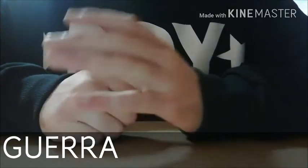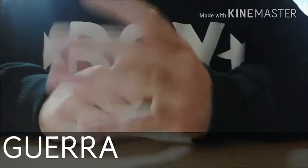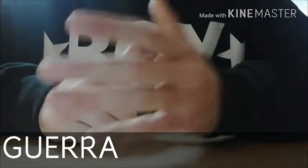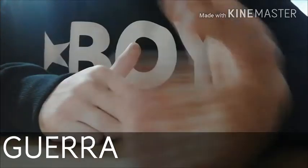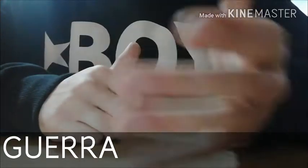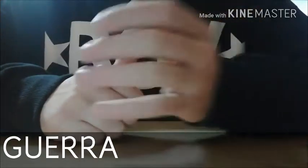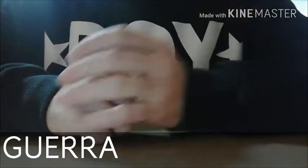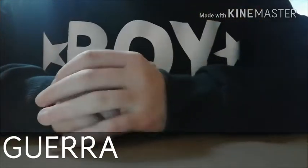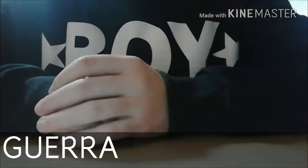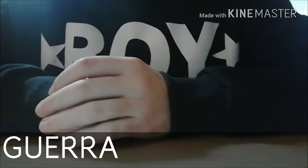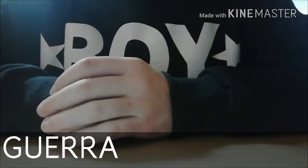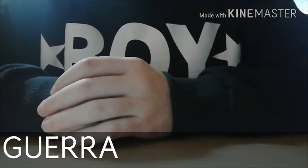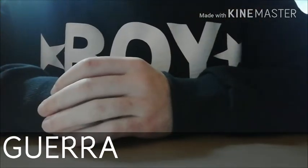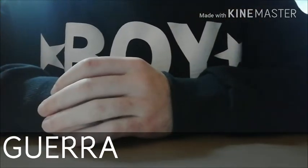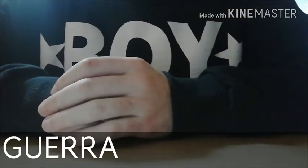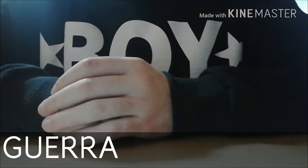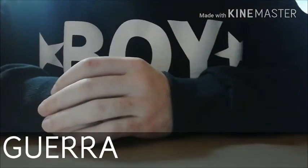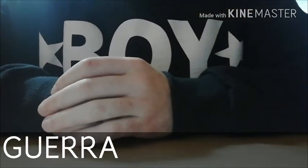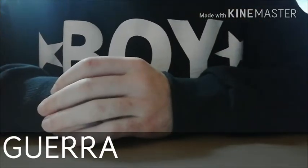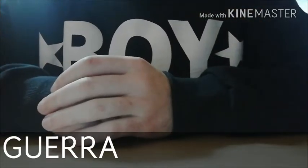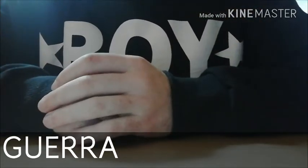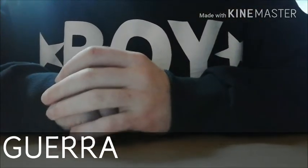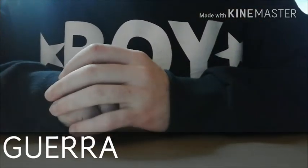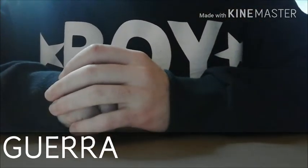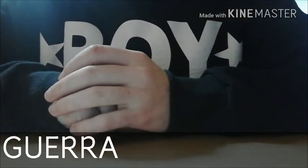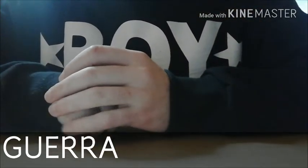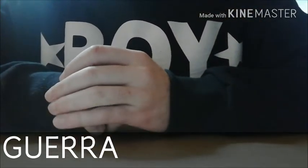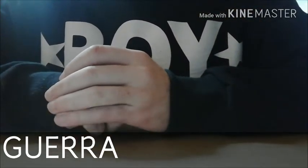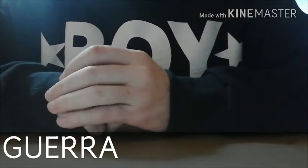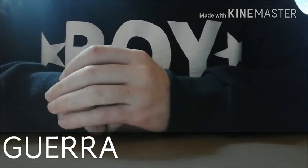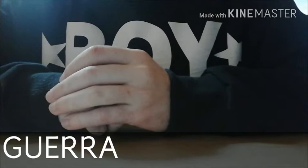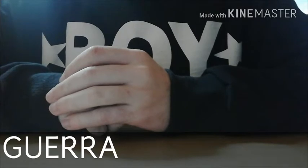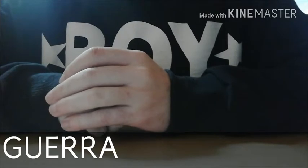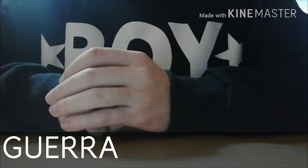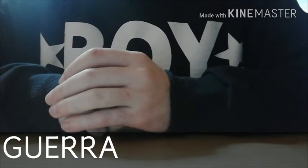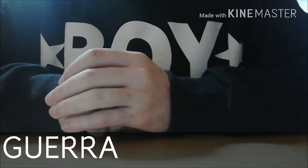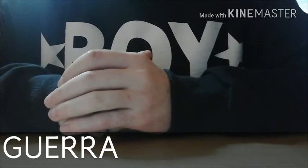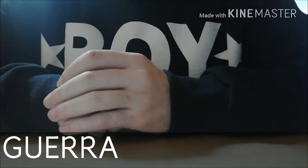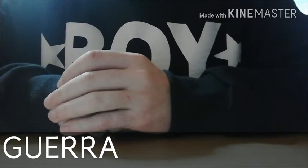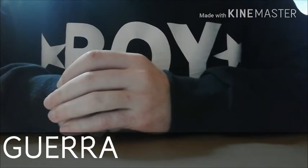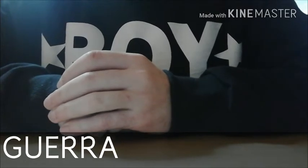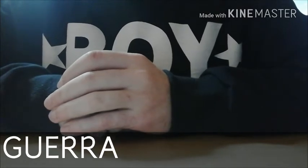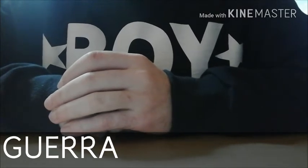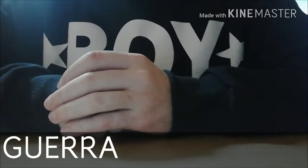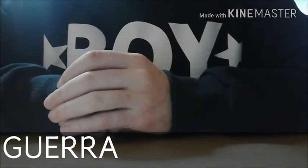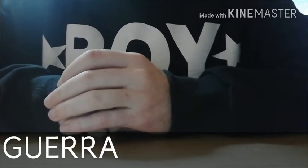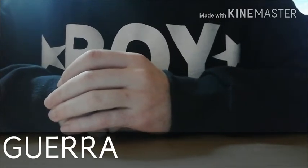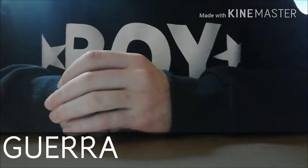più parti anche la stessa paura conflitto è sinonimo di guerra